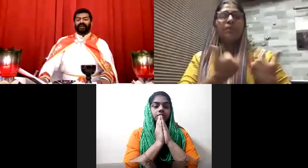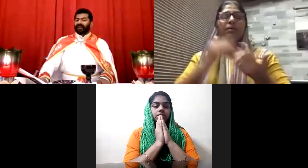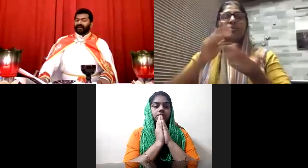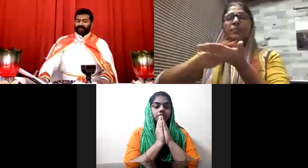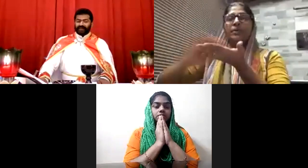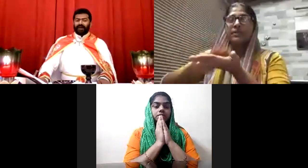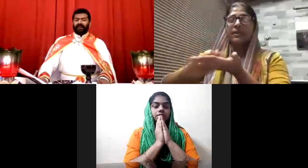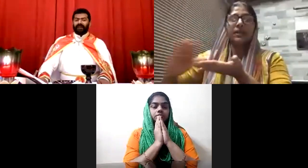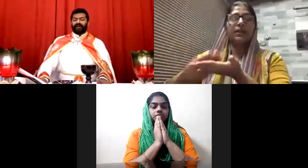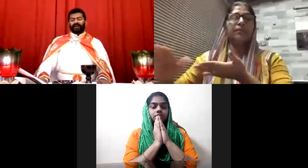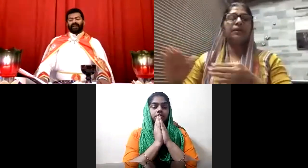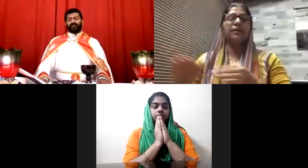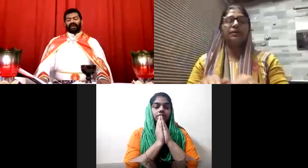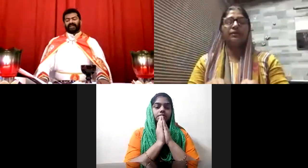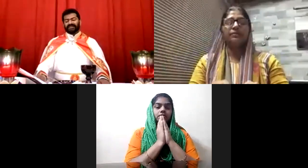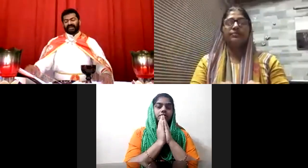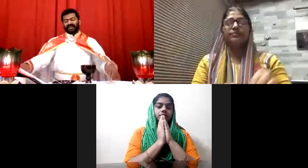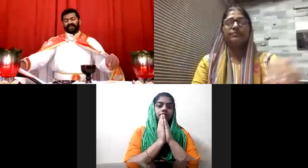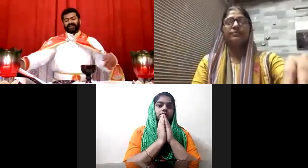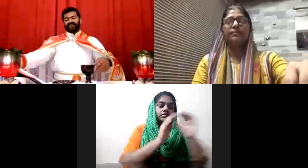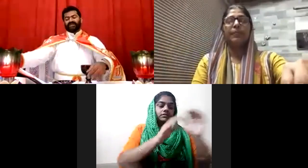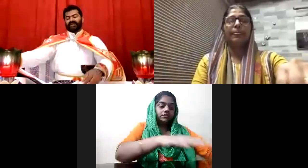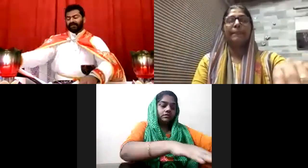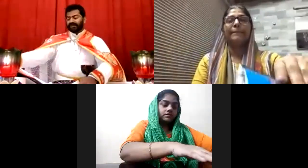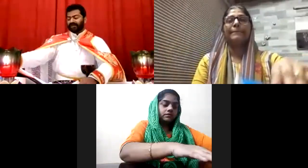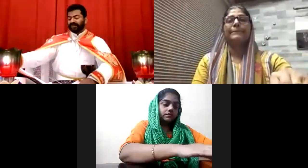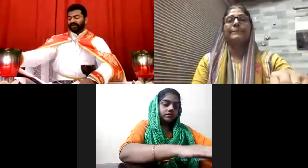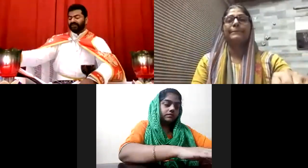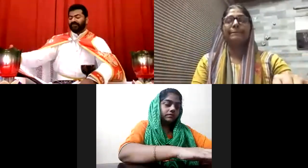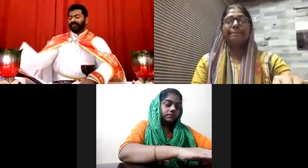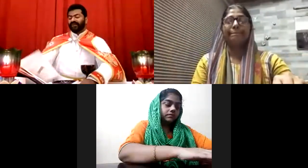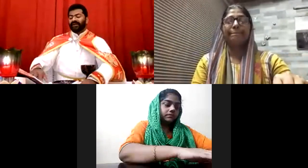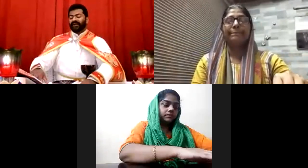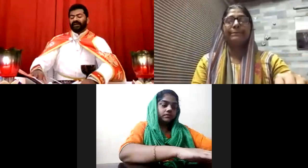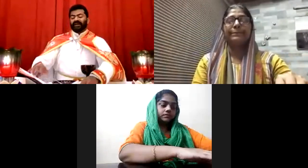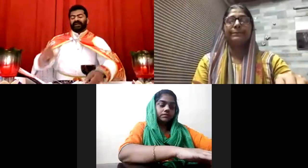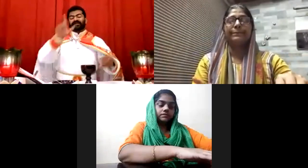കാരുണ്യാതിരത്തിനനുസൃതമായി എന്റെ പാപങ്ങൾ മായ്ച്ചു കളയുകയും ചെയ്യണമേ.